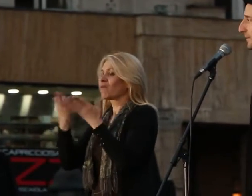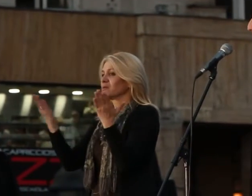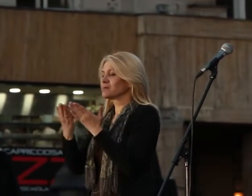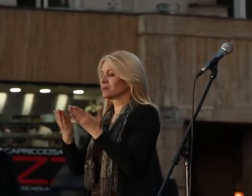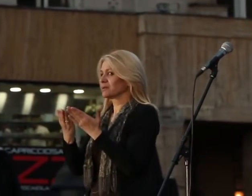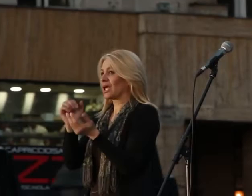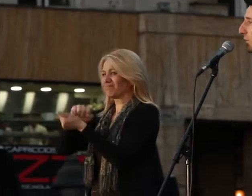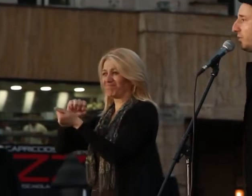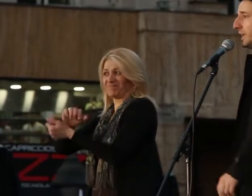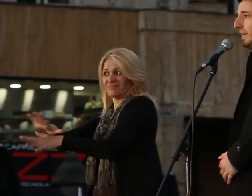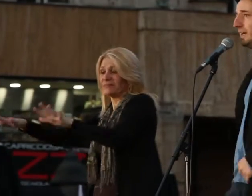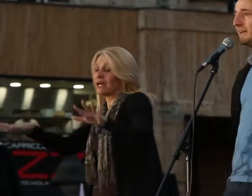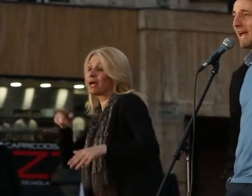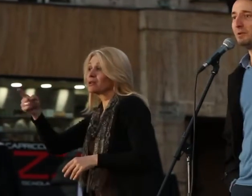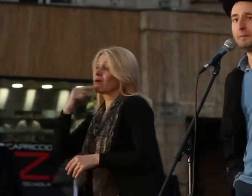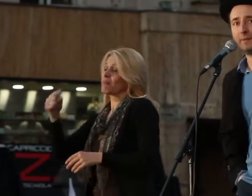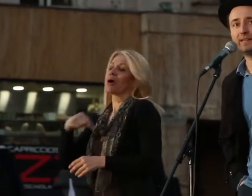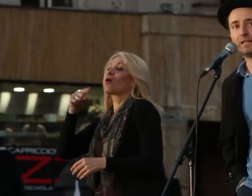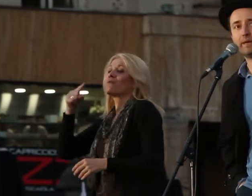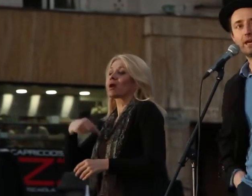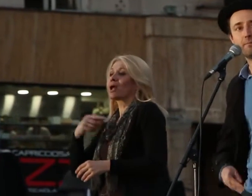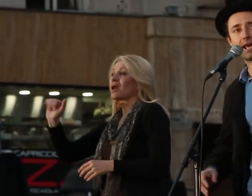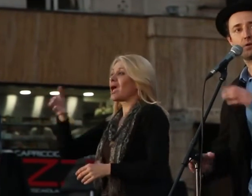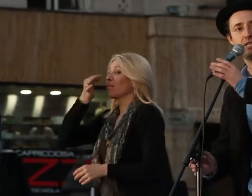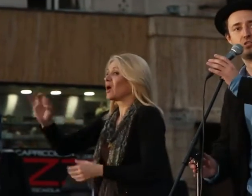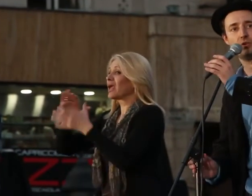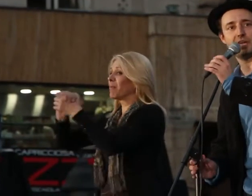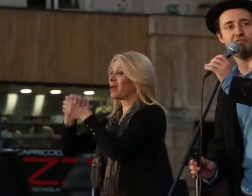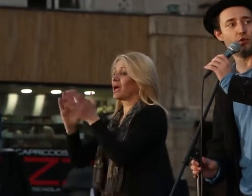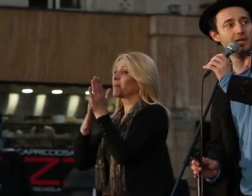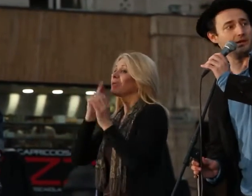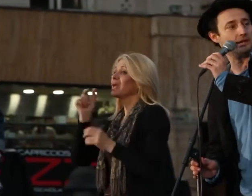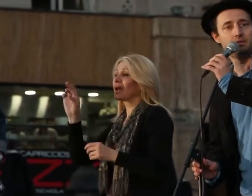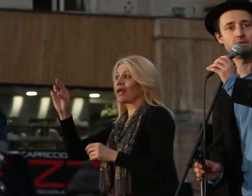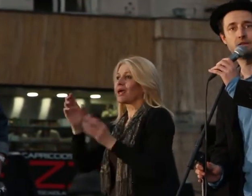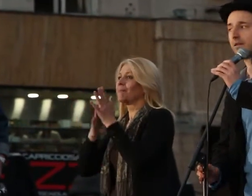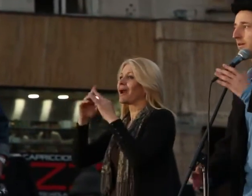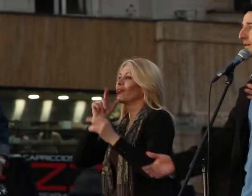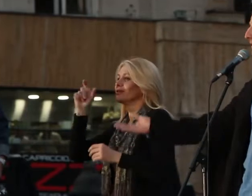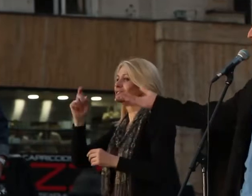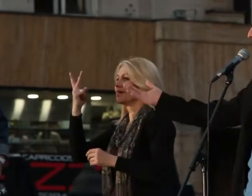agencije. To nam govori najbolji prijatelj Mire Marković, onaj Vulin.